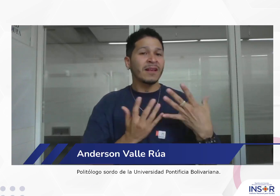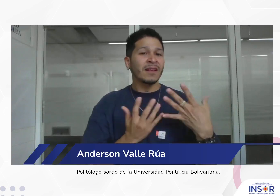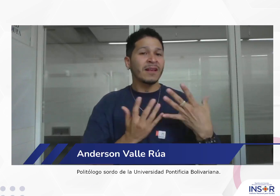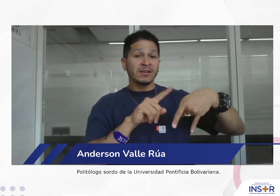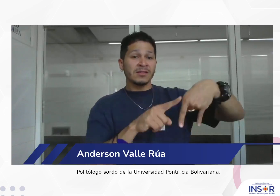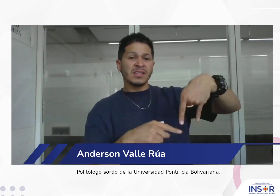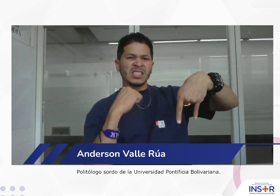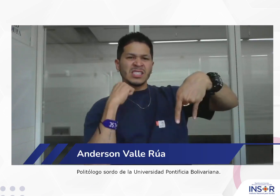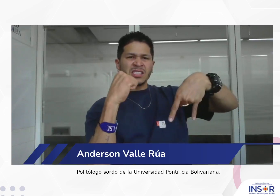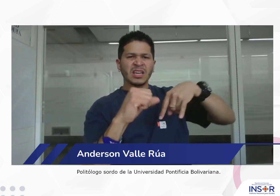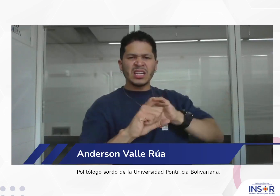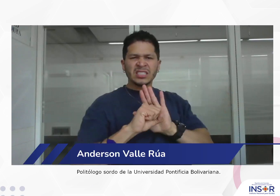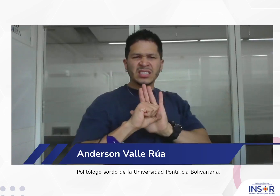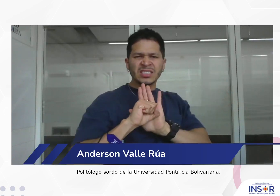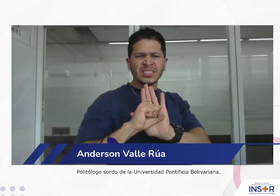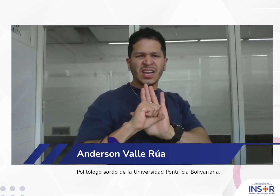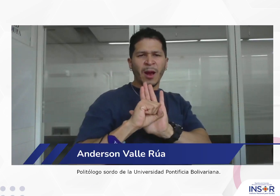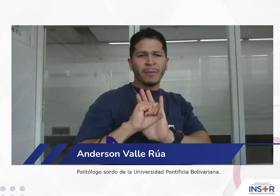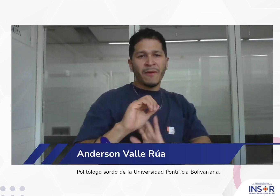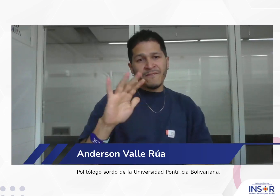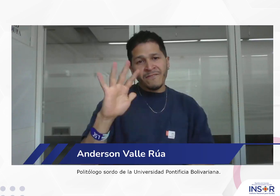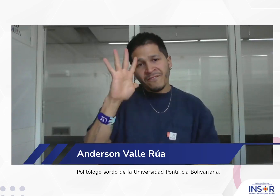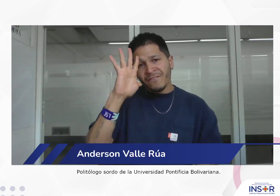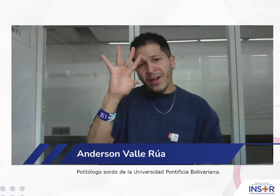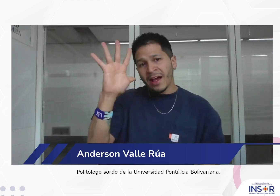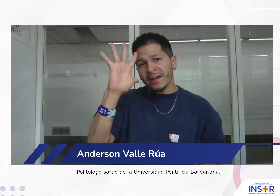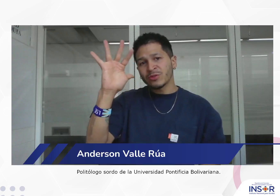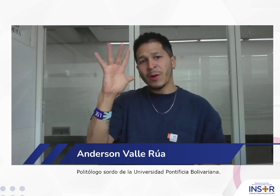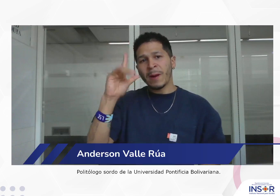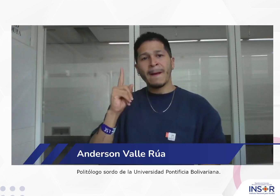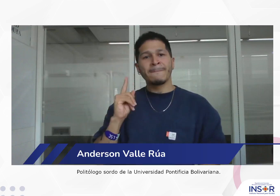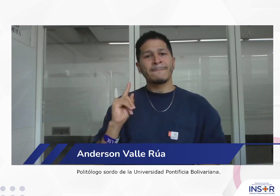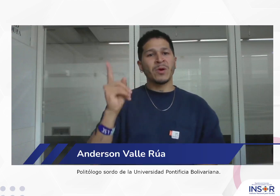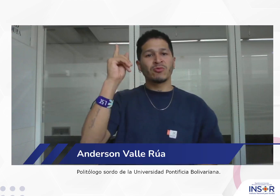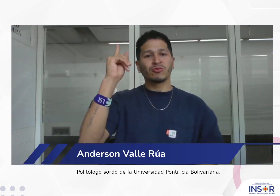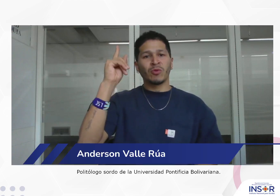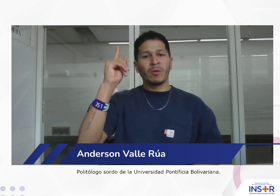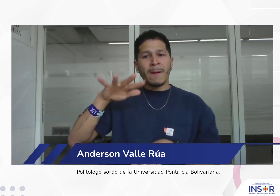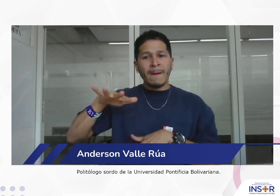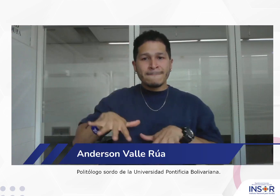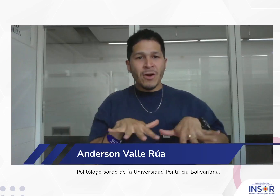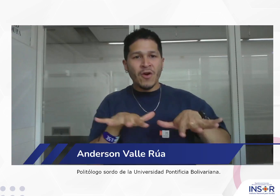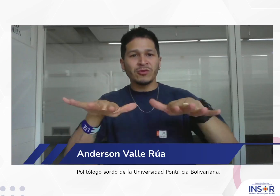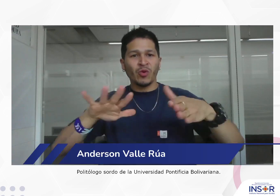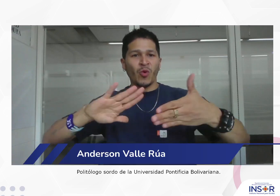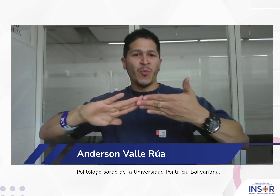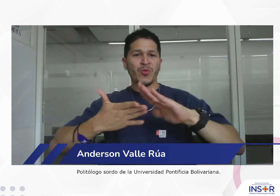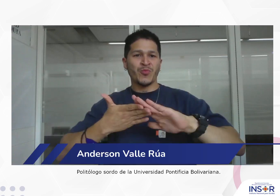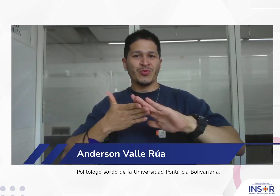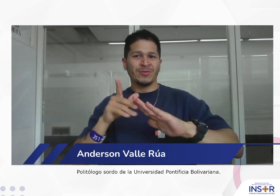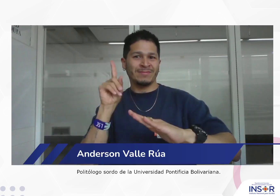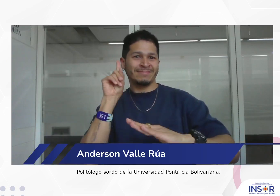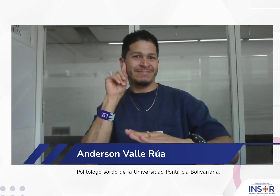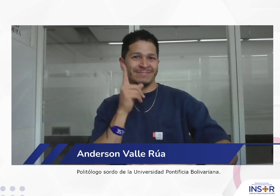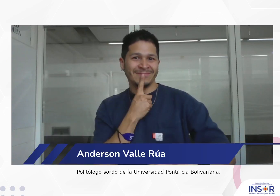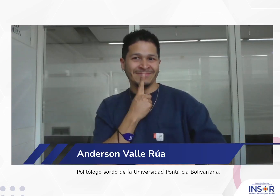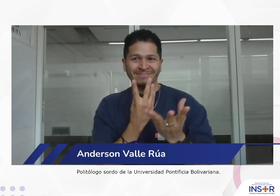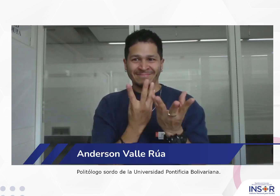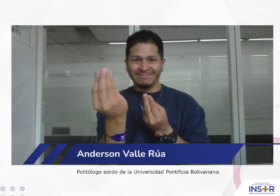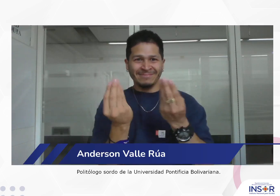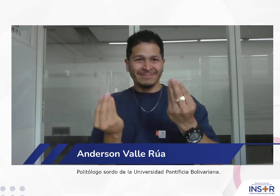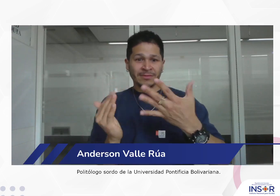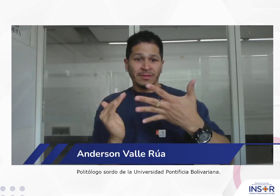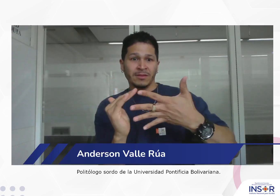sordismo. Luego otra investigación y así todas muy relacionadas con el sordismo. Esta cuarta investigación se denominó Sordismo,